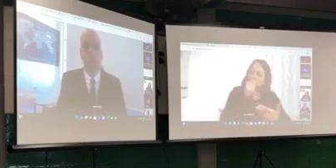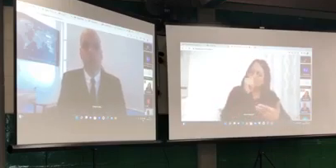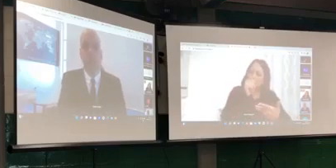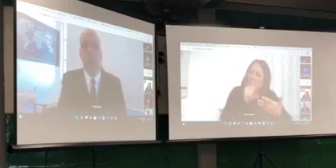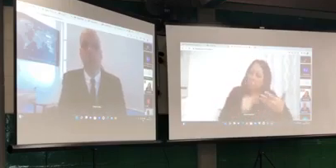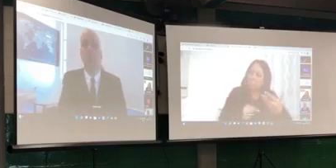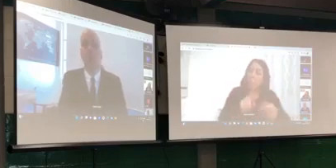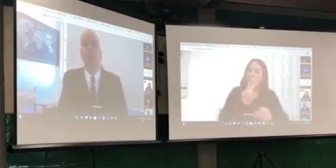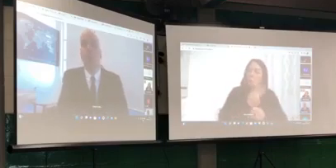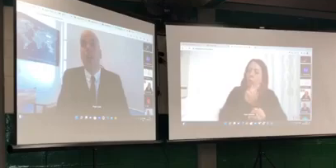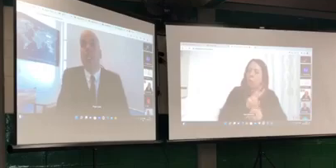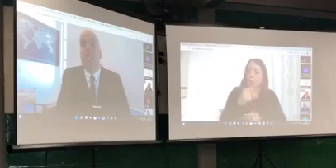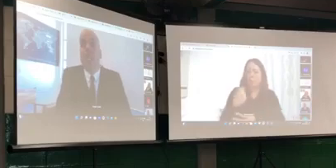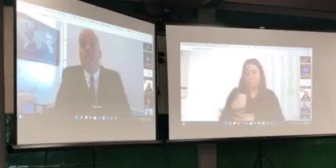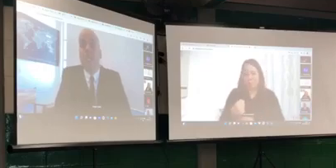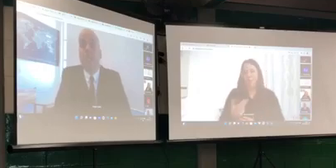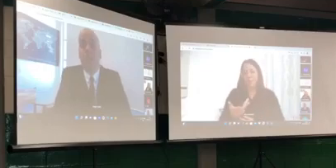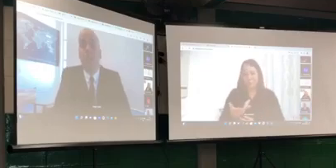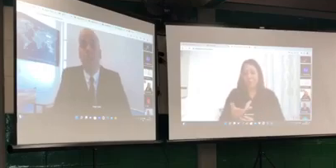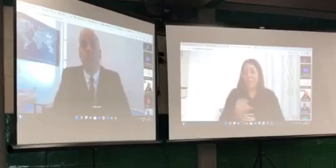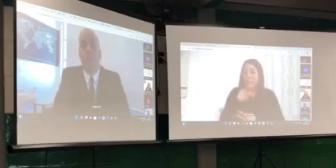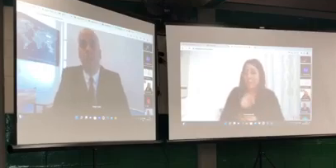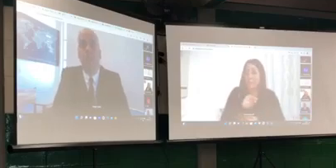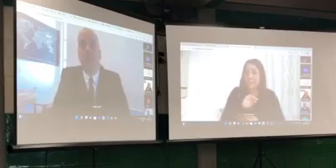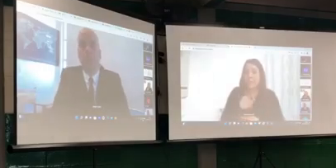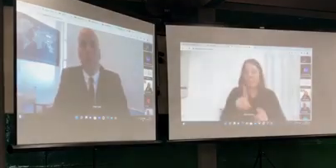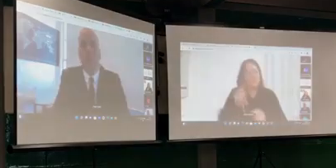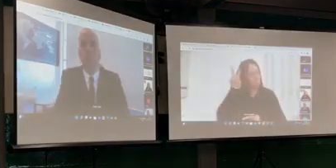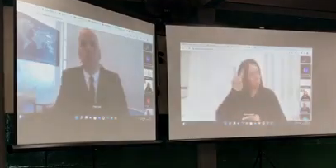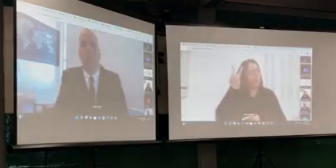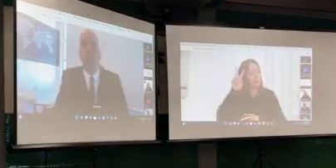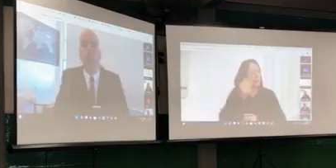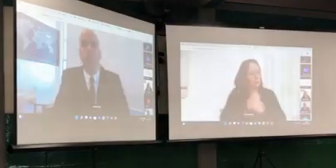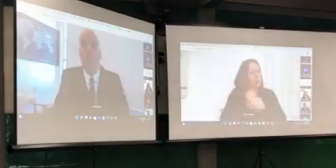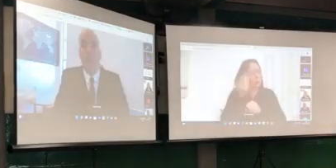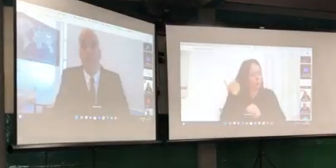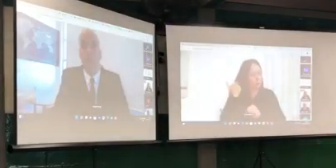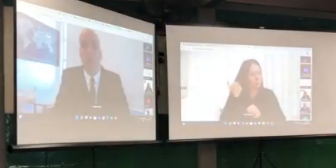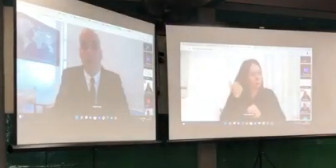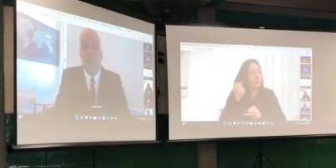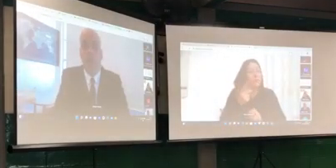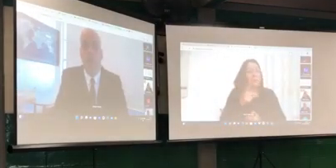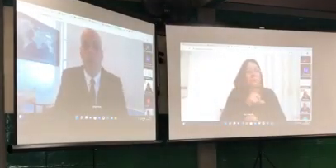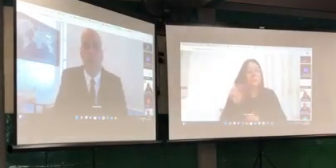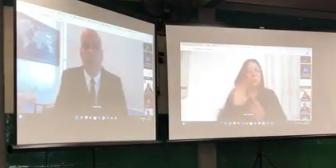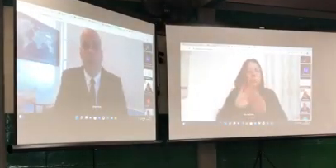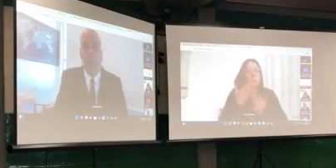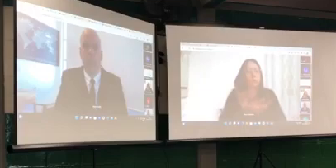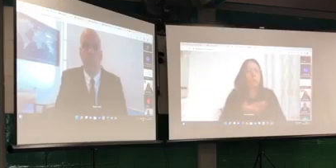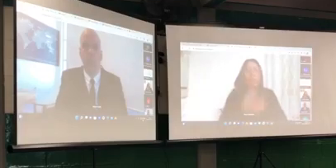que é necessário. E ele saiu, eu lembro no ano passado, ele no repórter falou, ele saiu da escola muito feliz, tanto